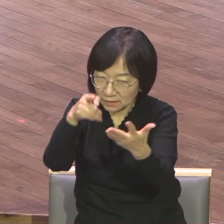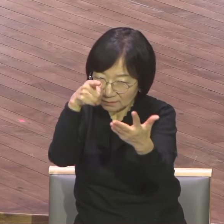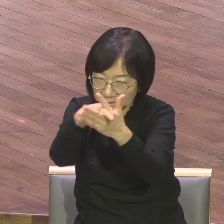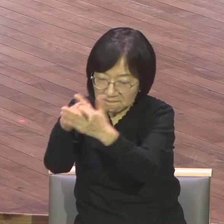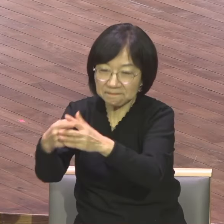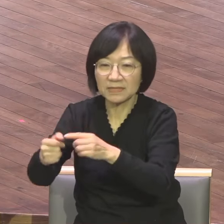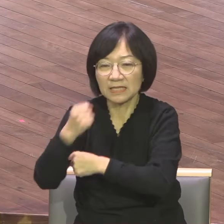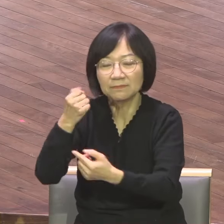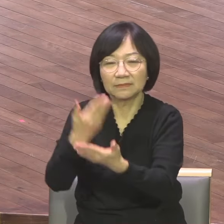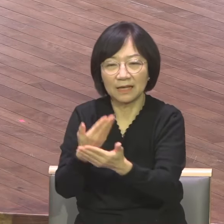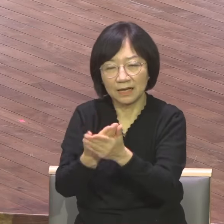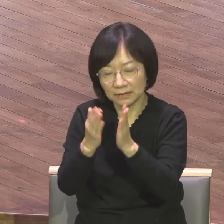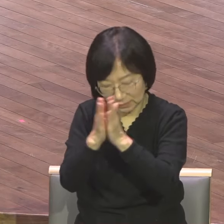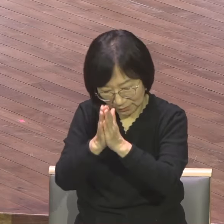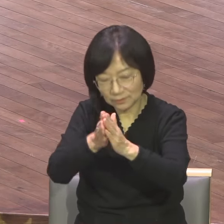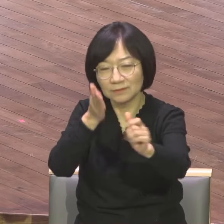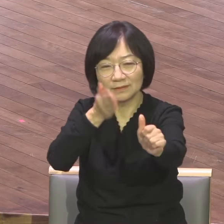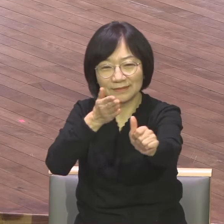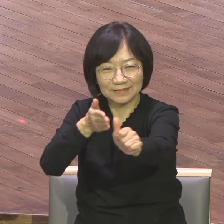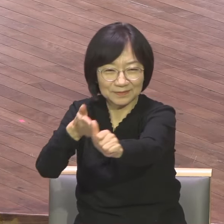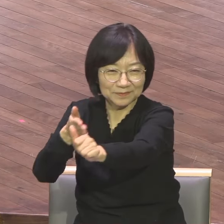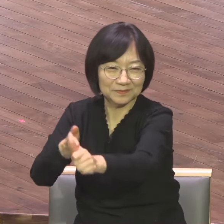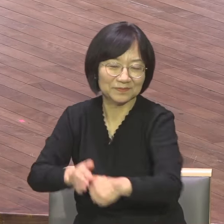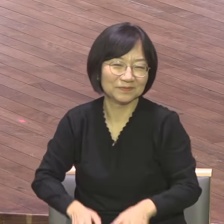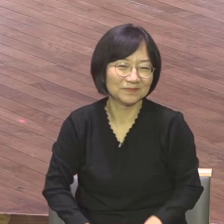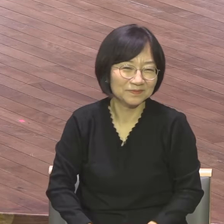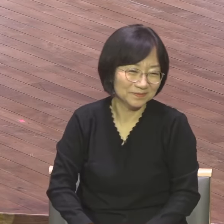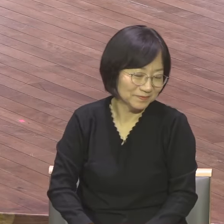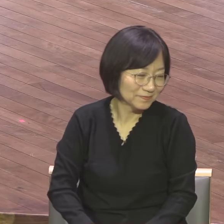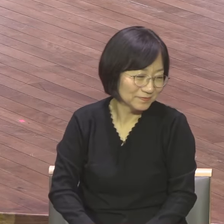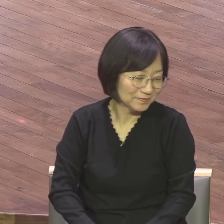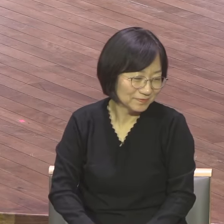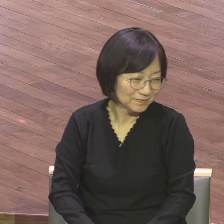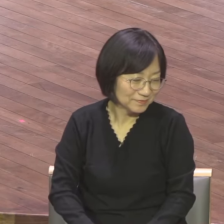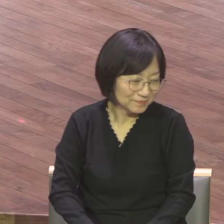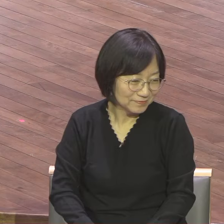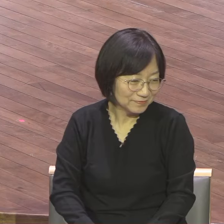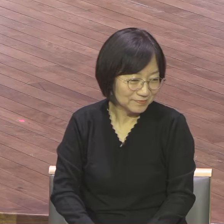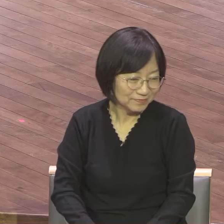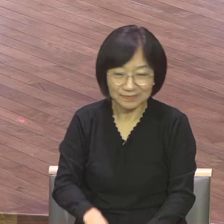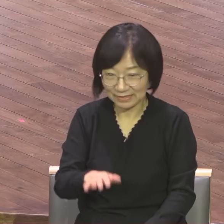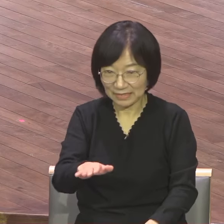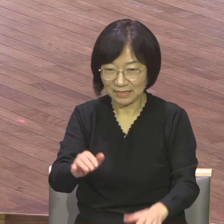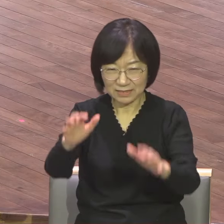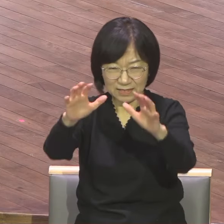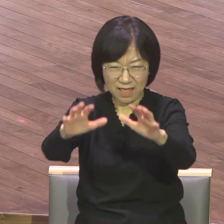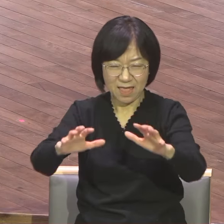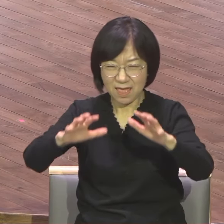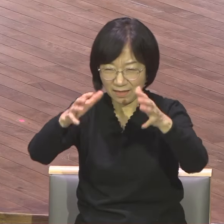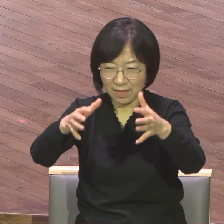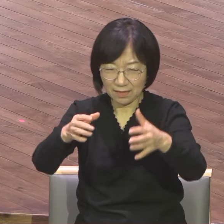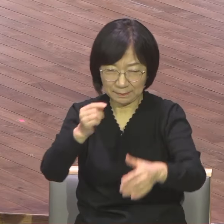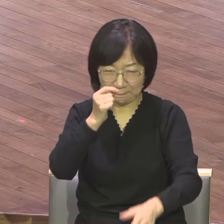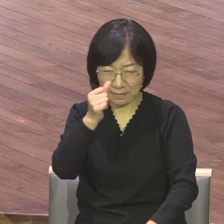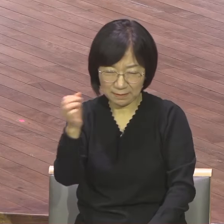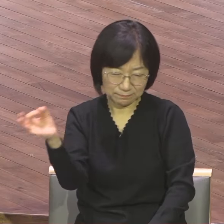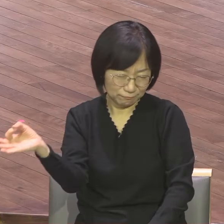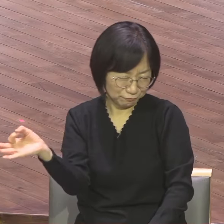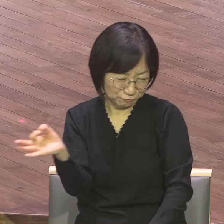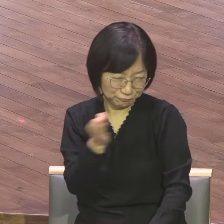마시면 다 끝입니다. 그래서 신앙생활을 잘하는 세계적인 이 거부들, 세계적인 성공자들